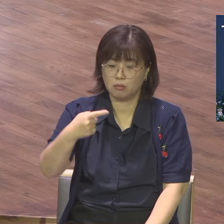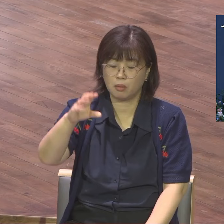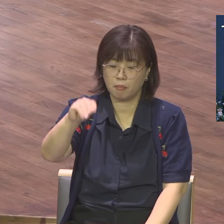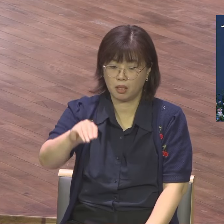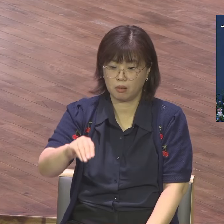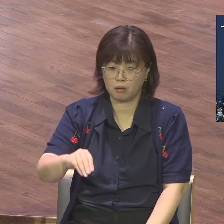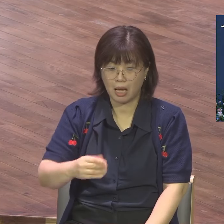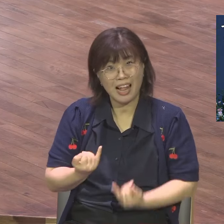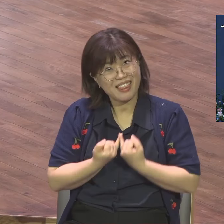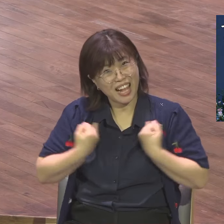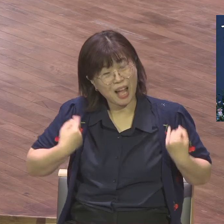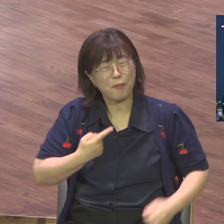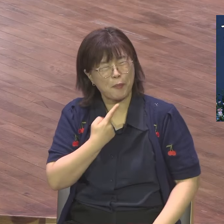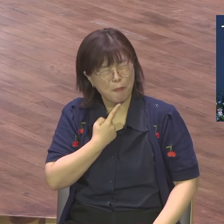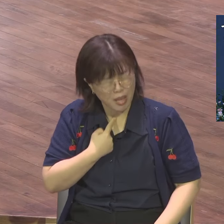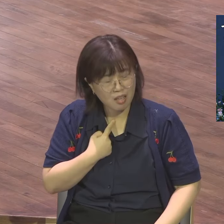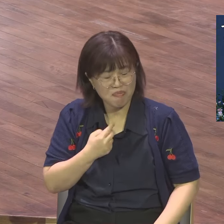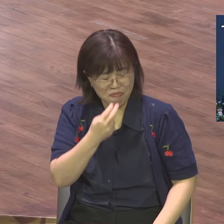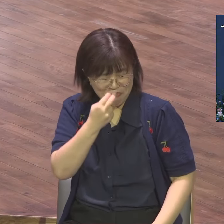헛되고 헛되도다.